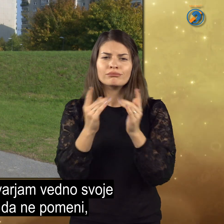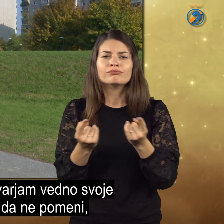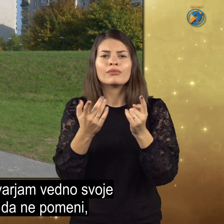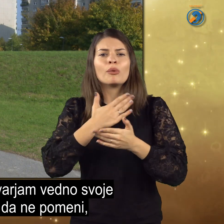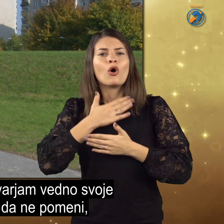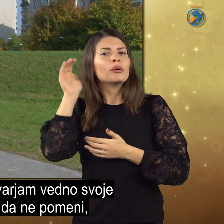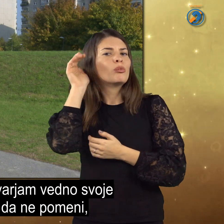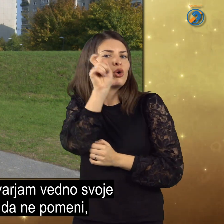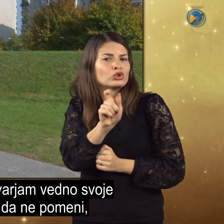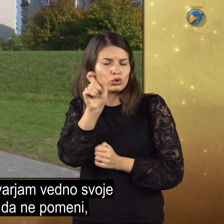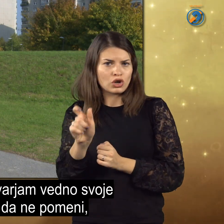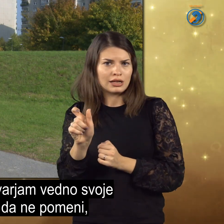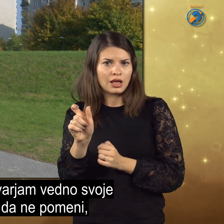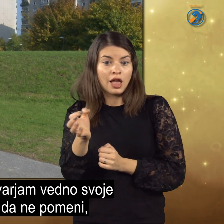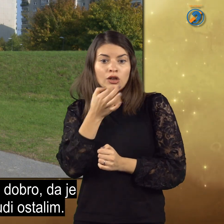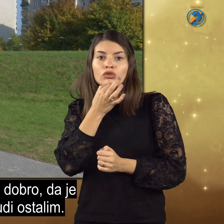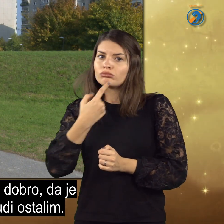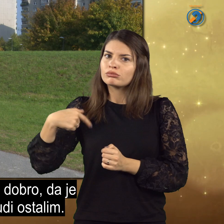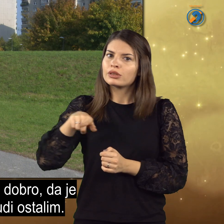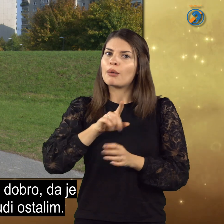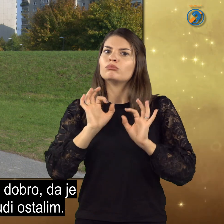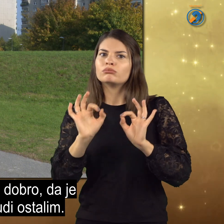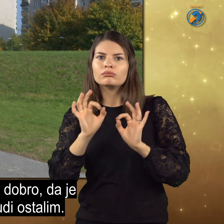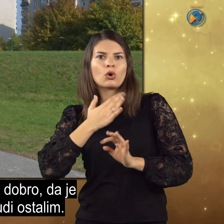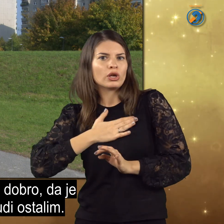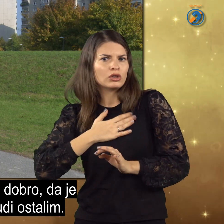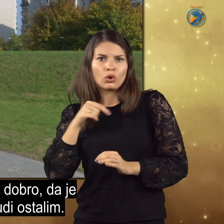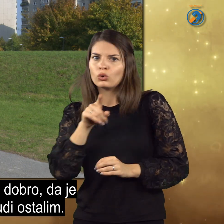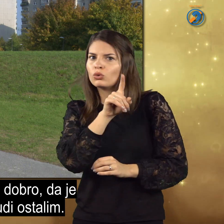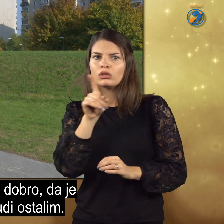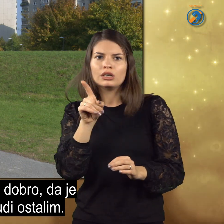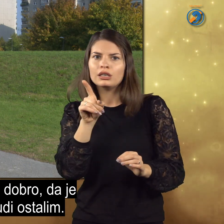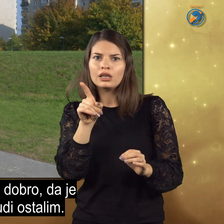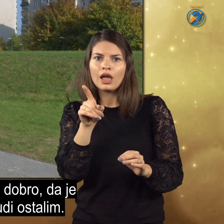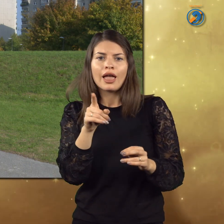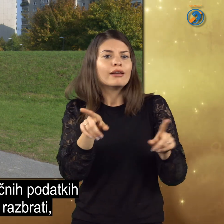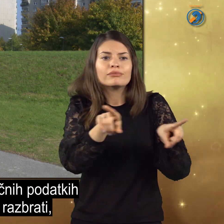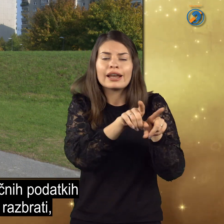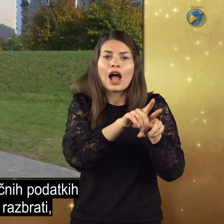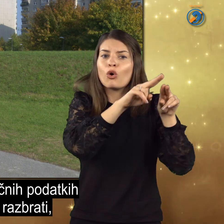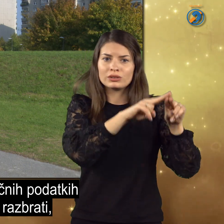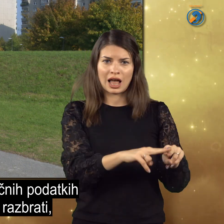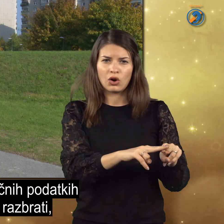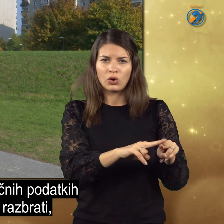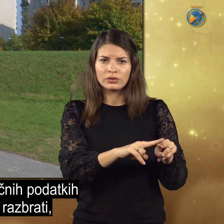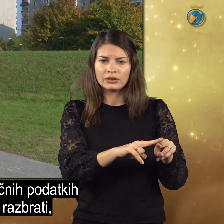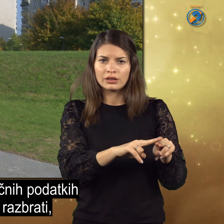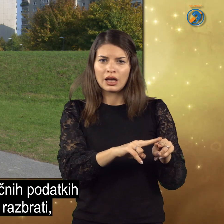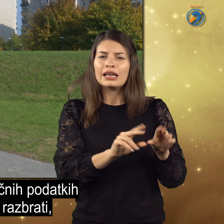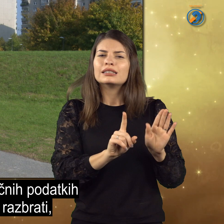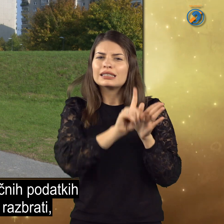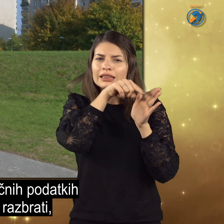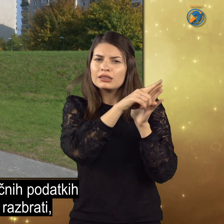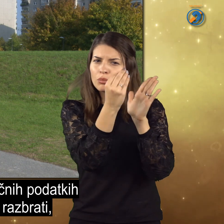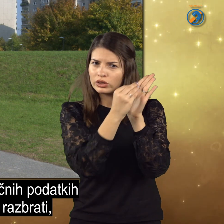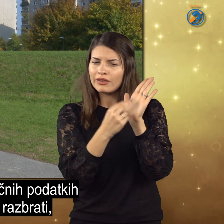svoje poslušalce, da ne pomeni, da če je nam dober, da je dober tudi ostalim. Po statističnih podatkih